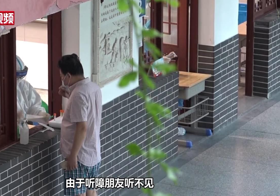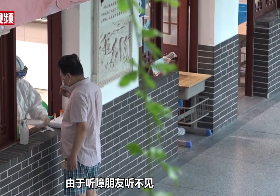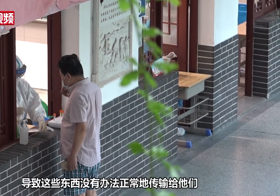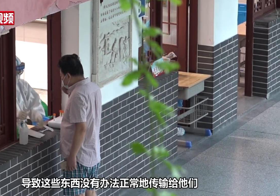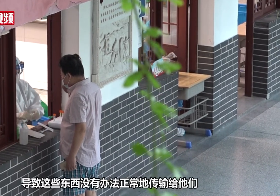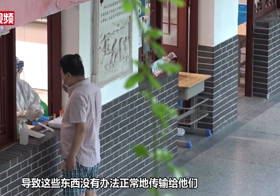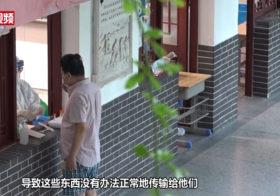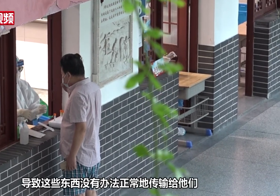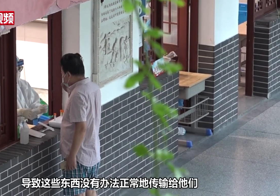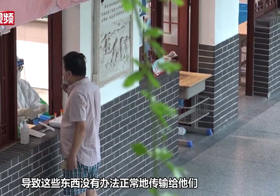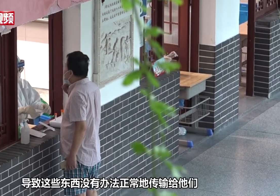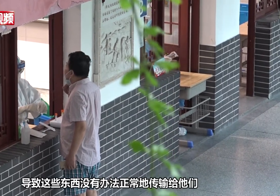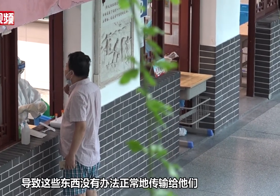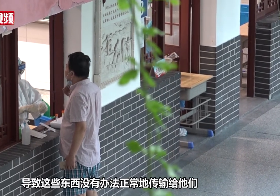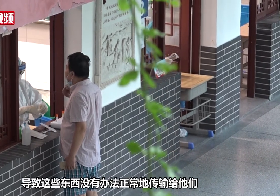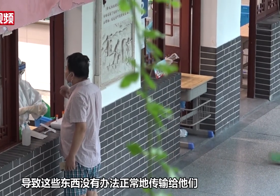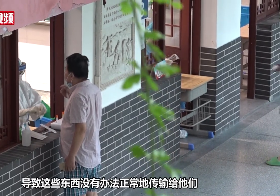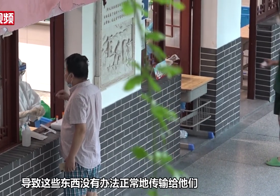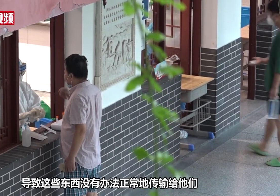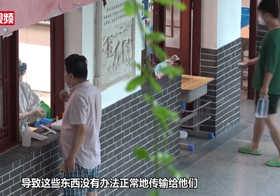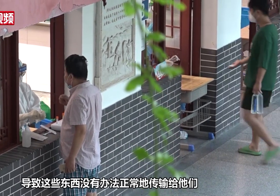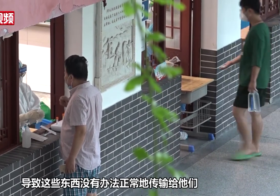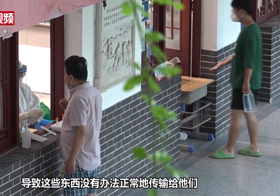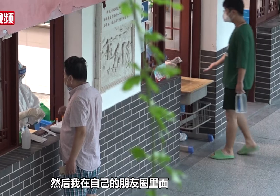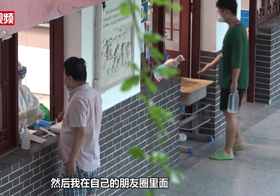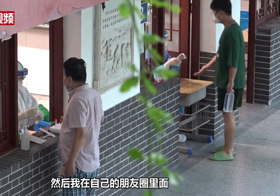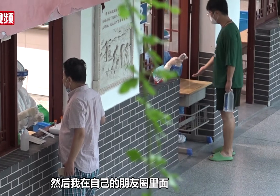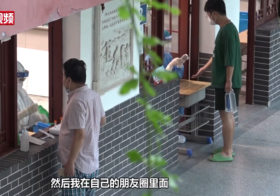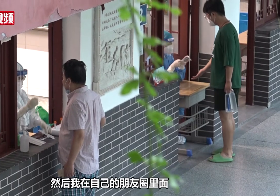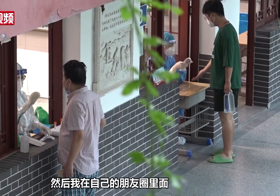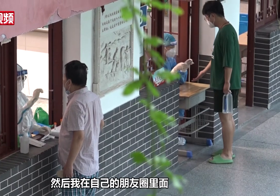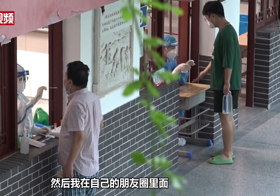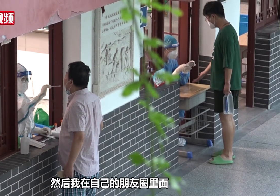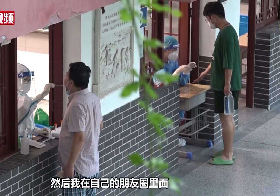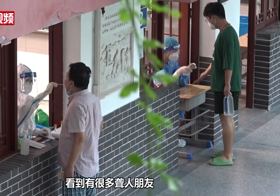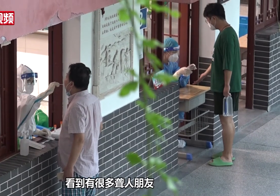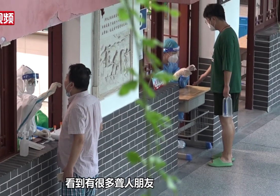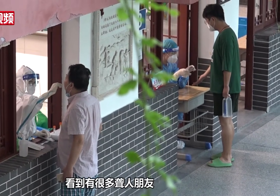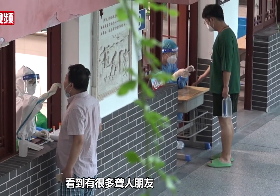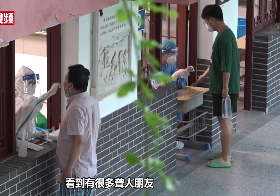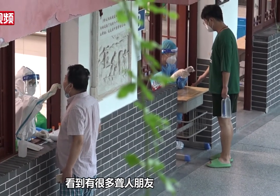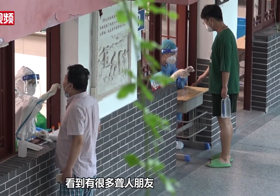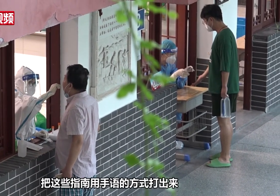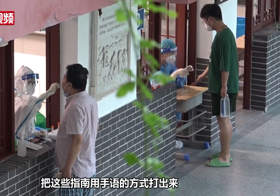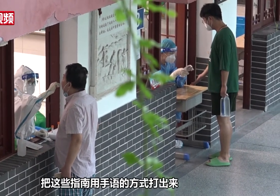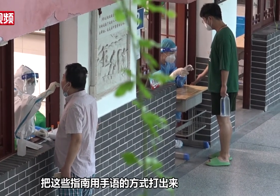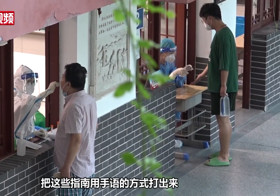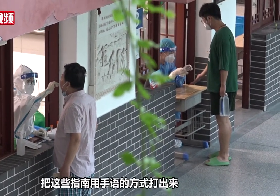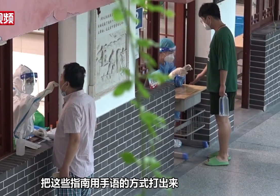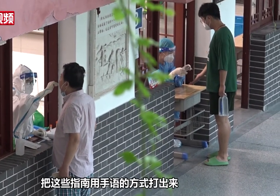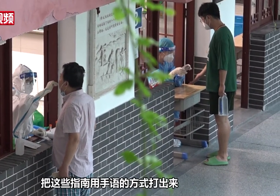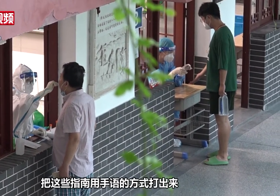听不见，导致这些东西没有办法正常的传输给他们。然后我在自己的朋友圈里面看到有很多聋人朋友把